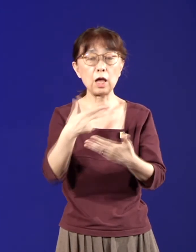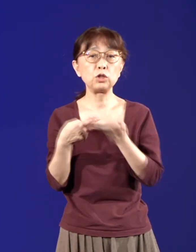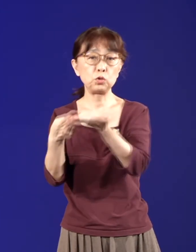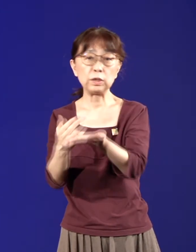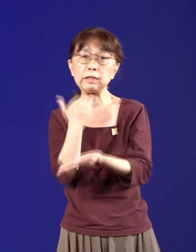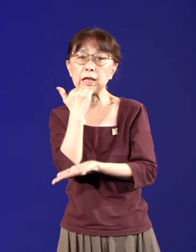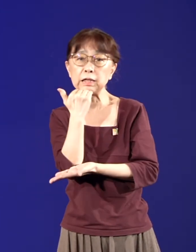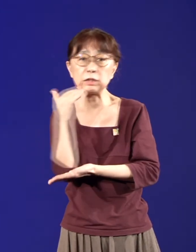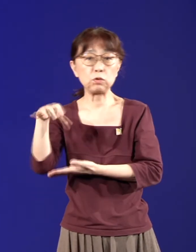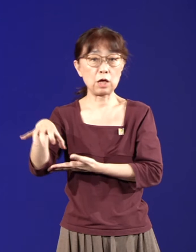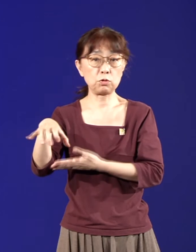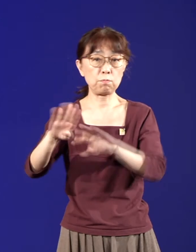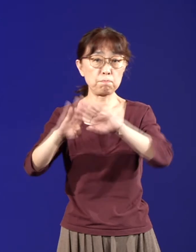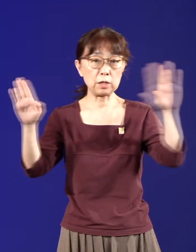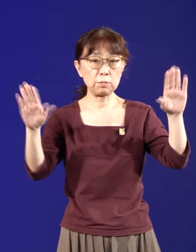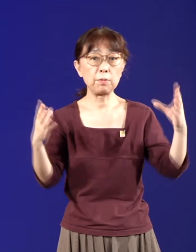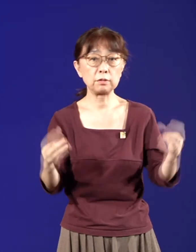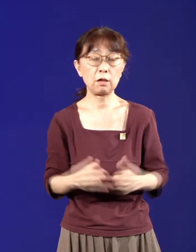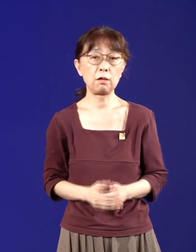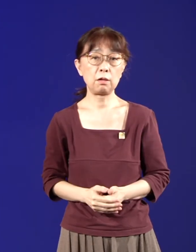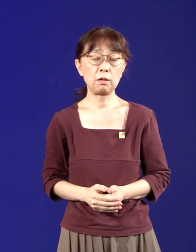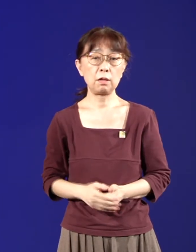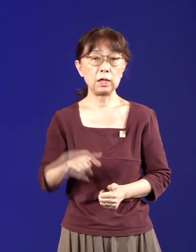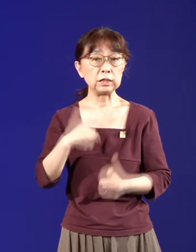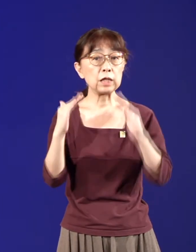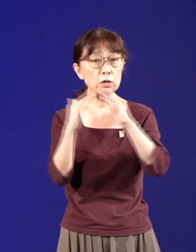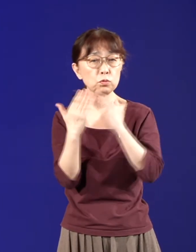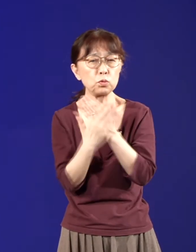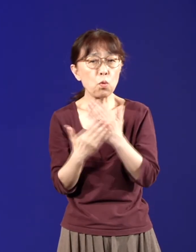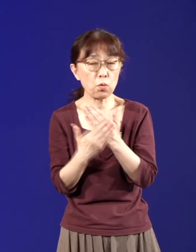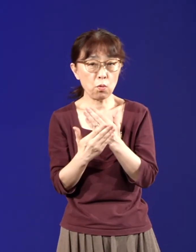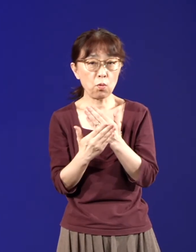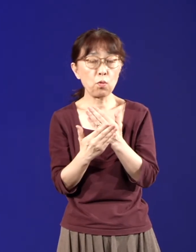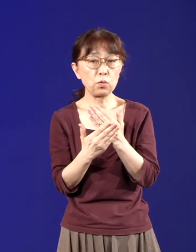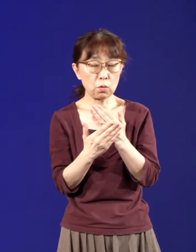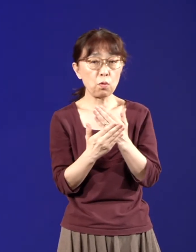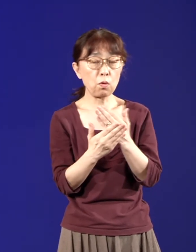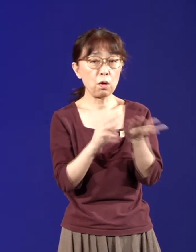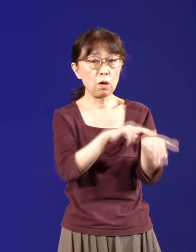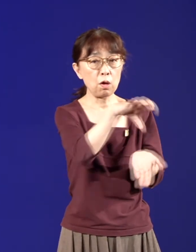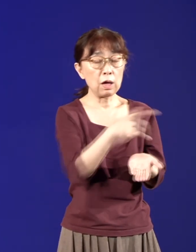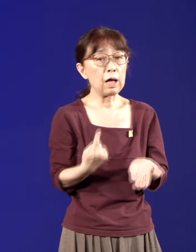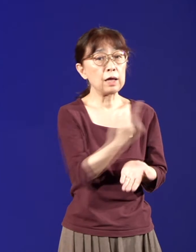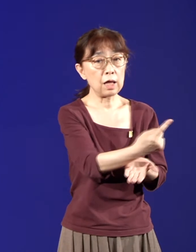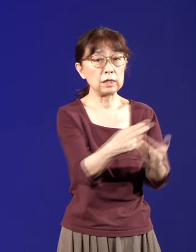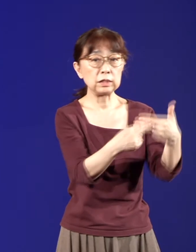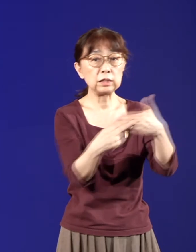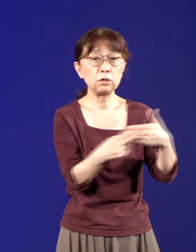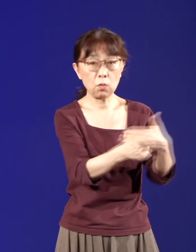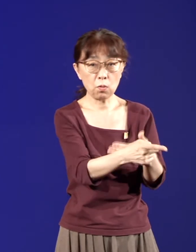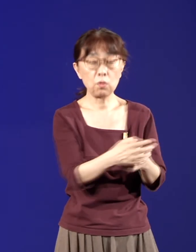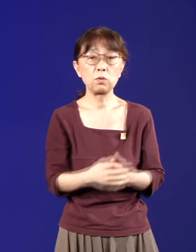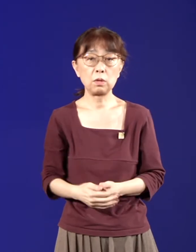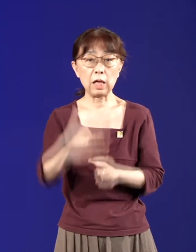用を始めております。自宅療養の方への外来診療、これを開始をしておりますし、8月1日